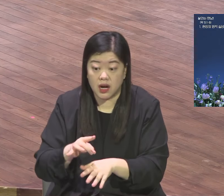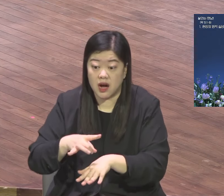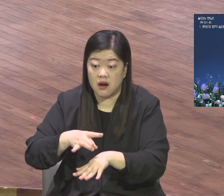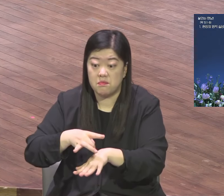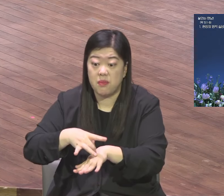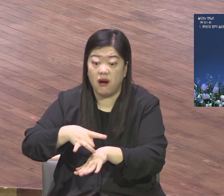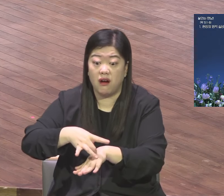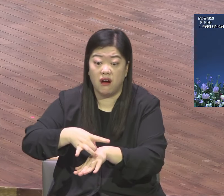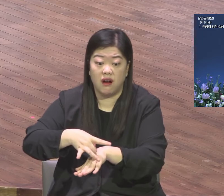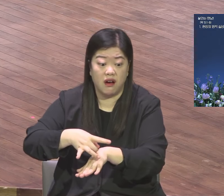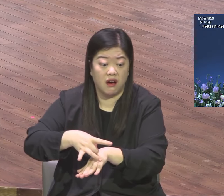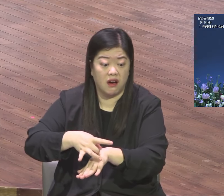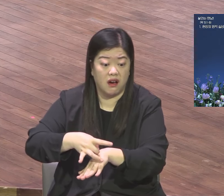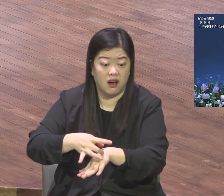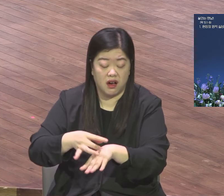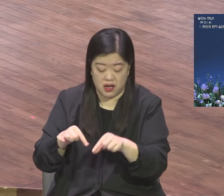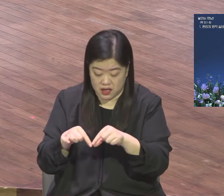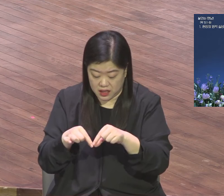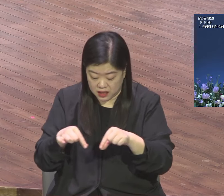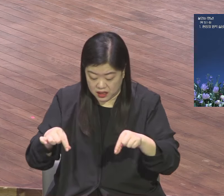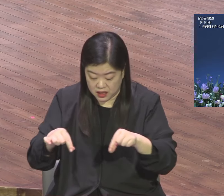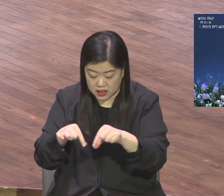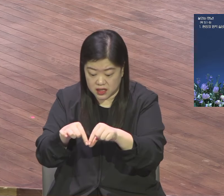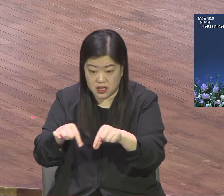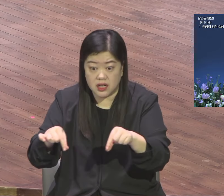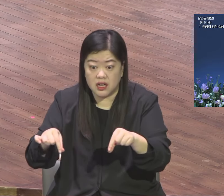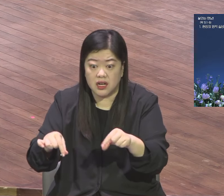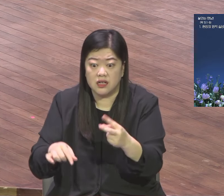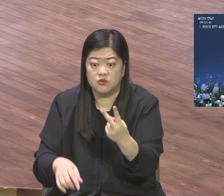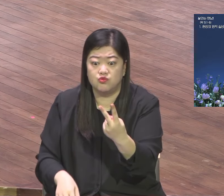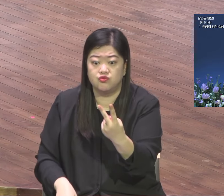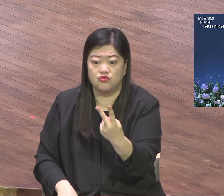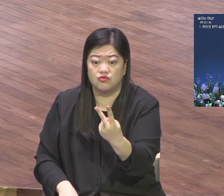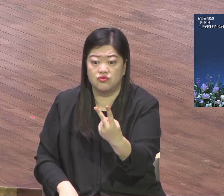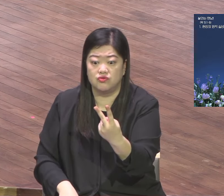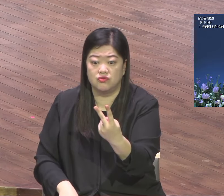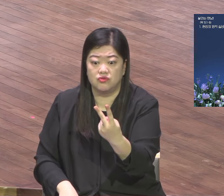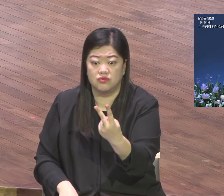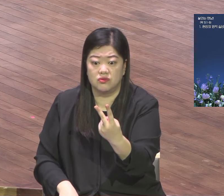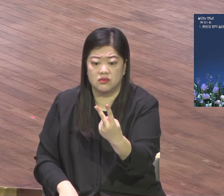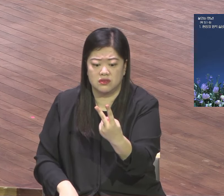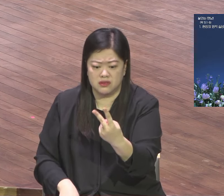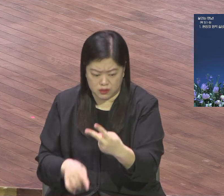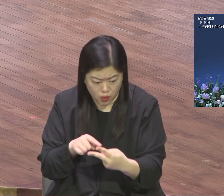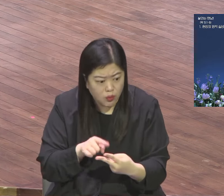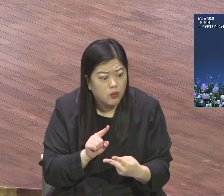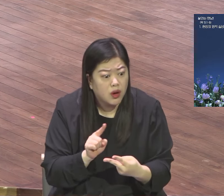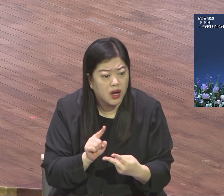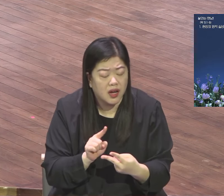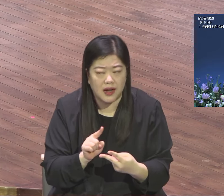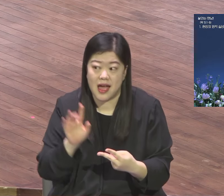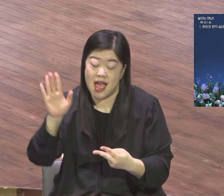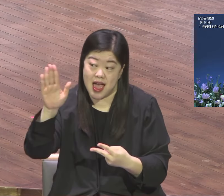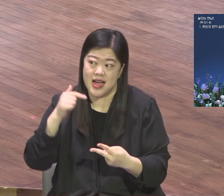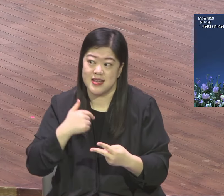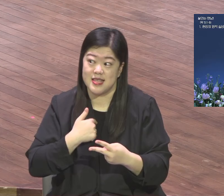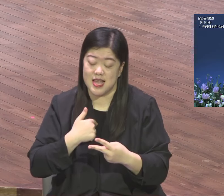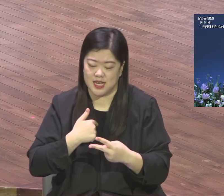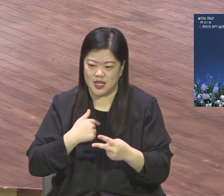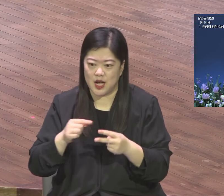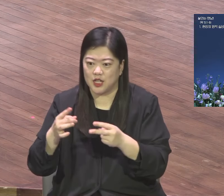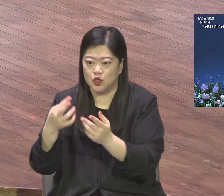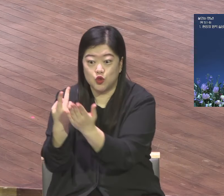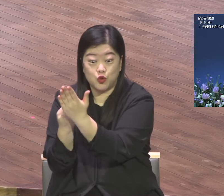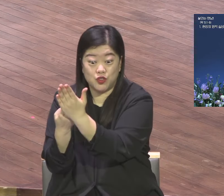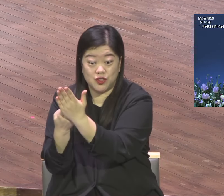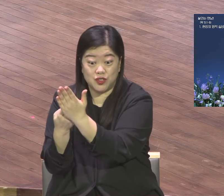놀래가. 남편이 물었어. 이게 뭐냐니까 자기 손가락을 유리를 깨가지고 찍어 빼가지고 작은 손가락 새끼 두 마디를 두 개의